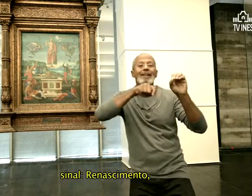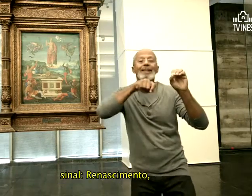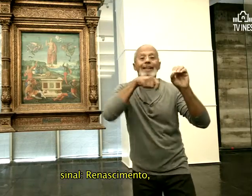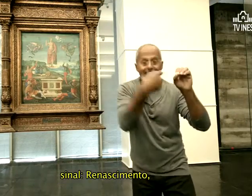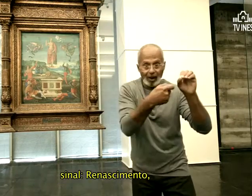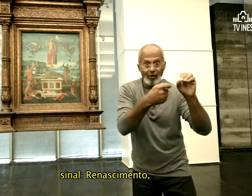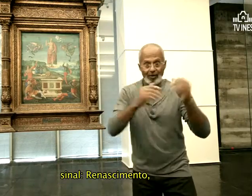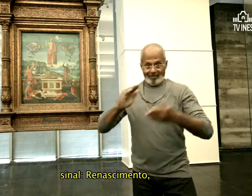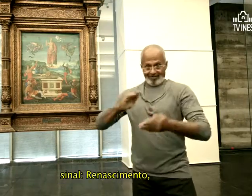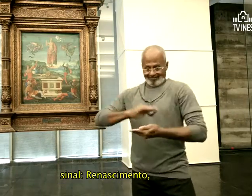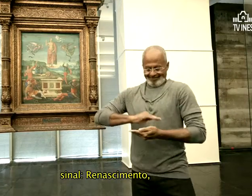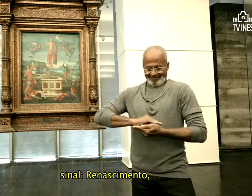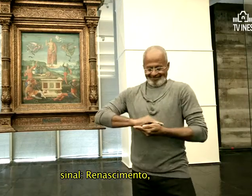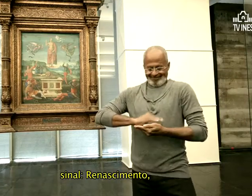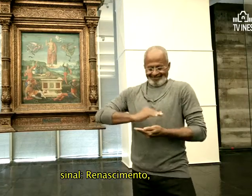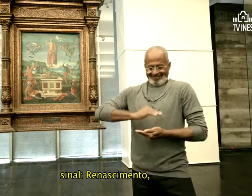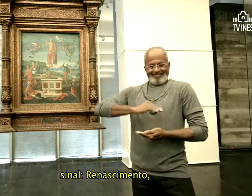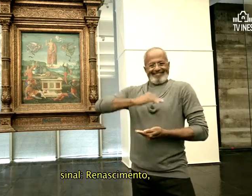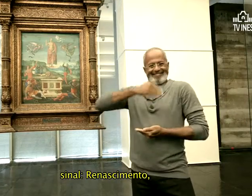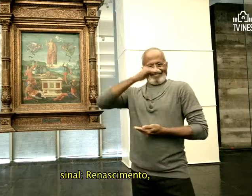Sinal, Renascimento,